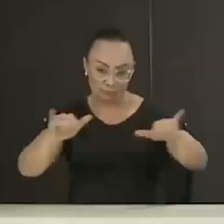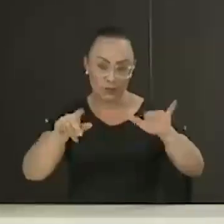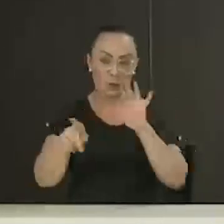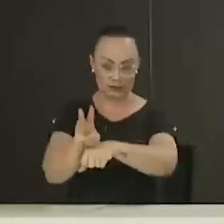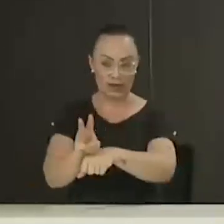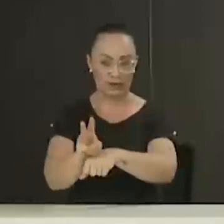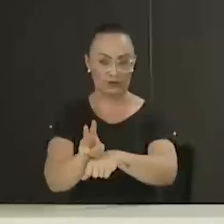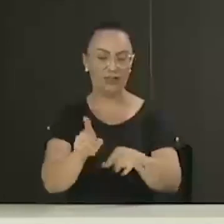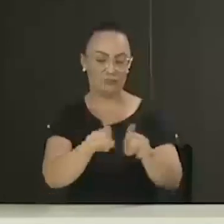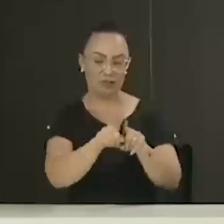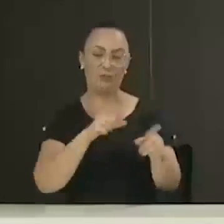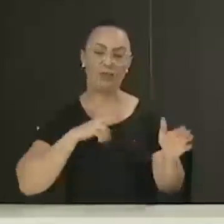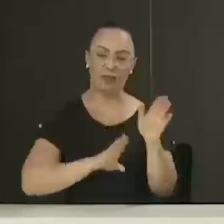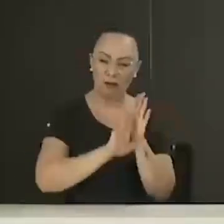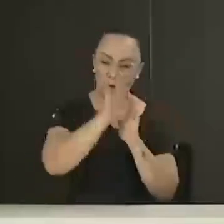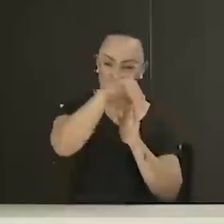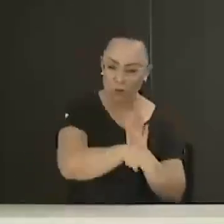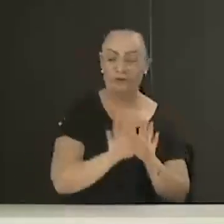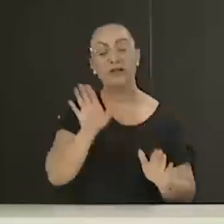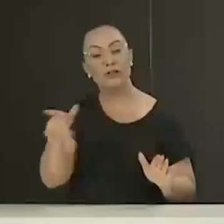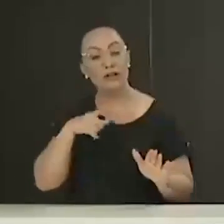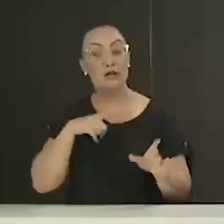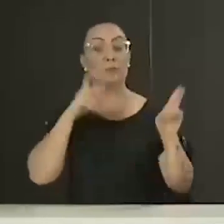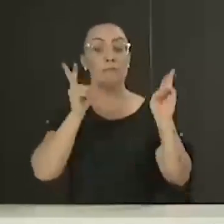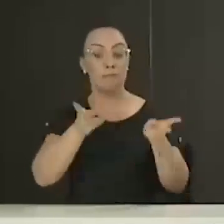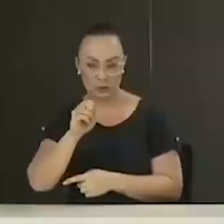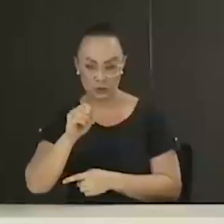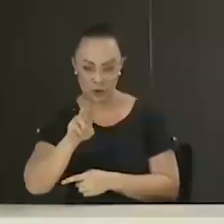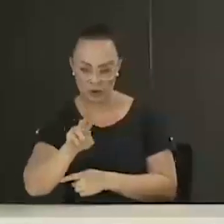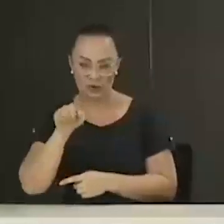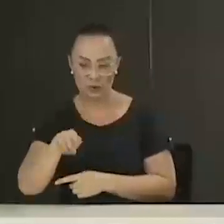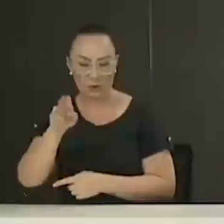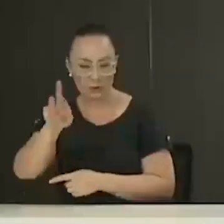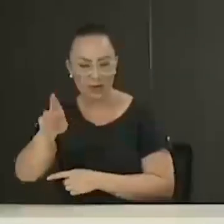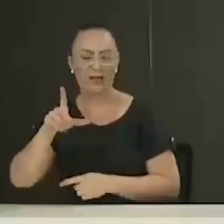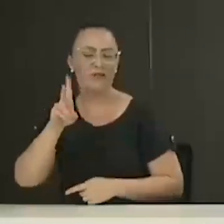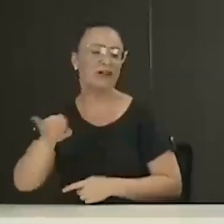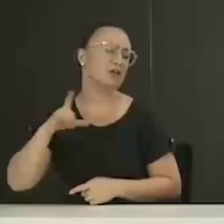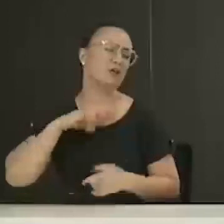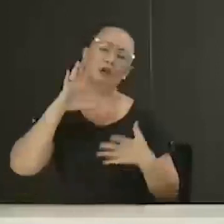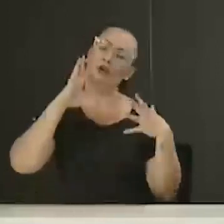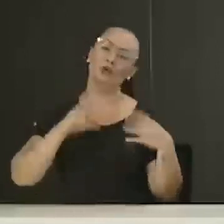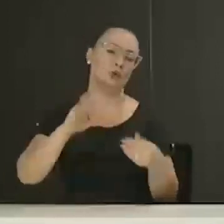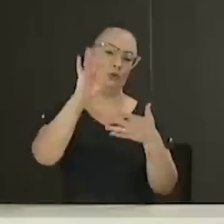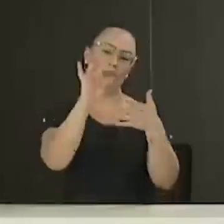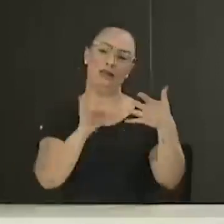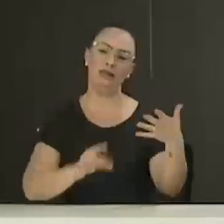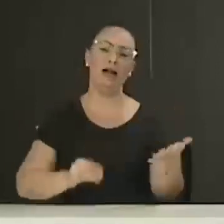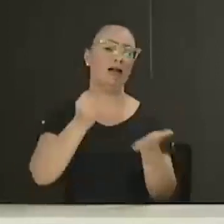contaminados enfim uma sessão de transparência dentro de si mesmo link todos os contratos todas as aquisições envolvendo